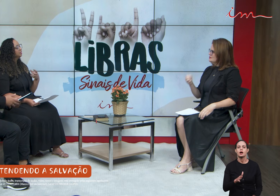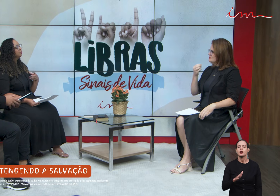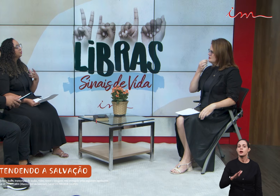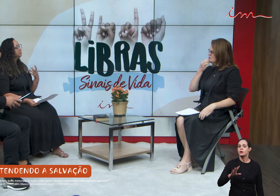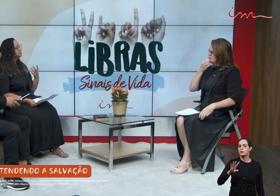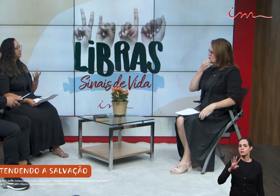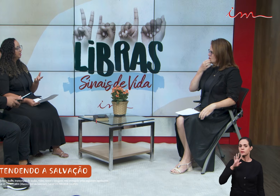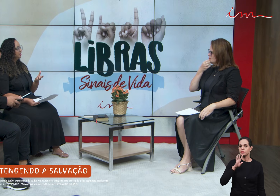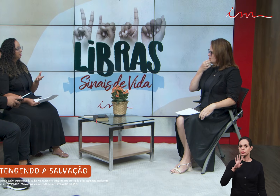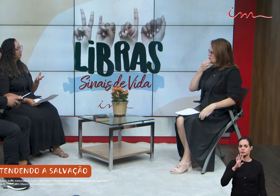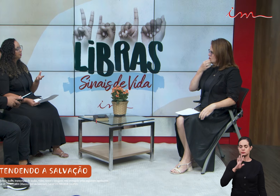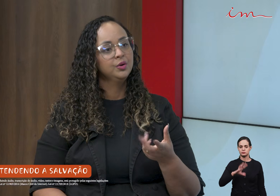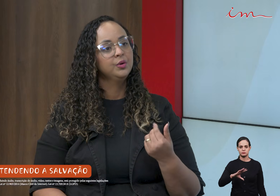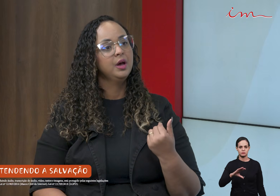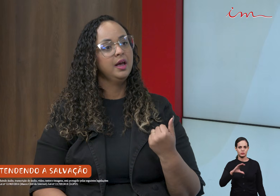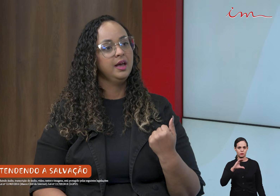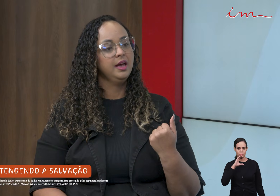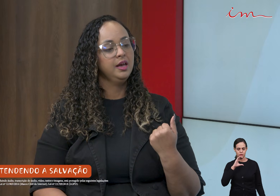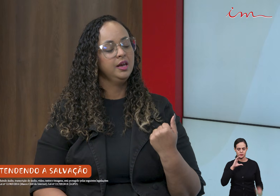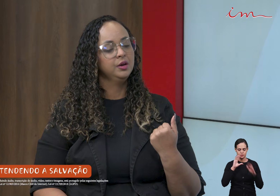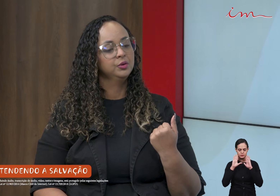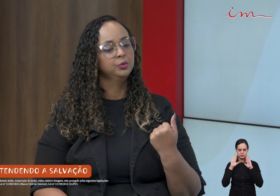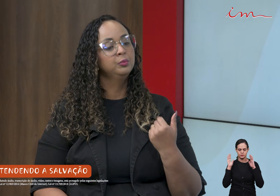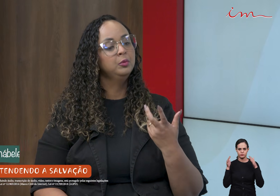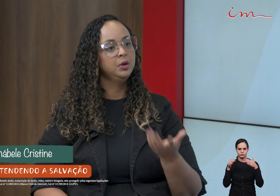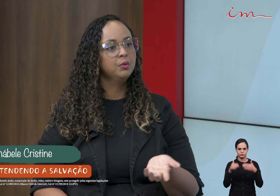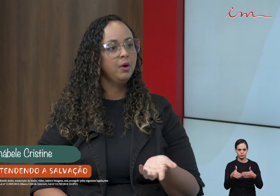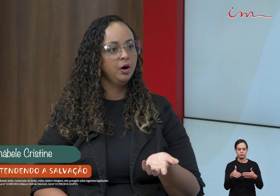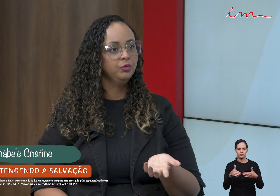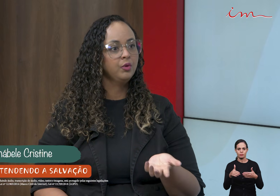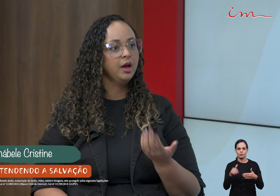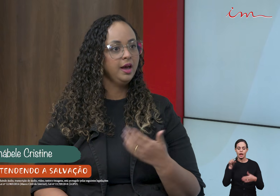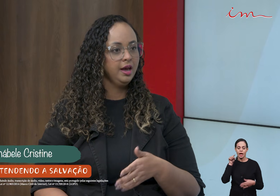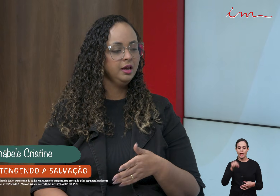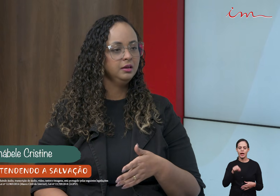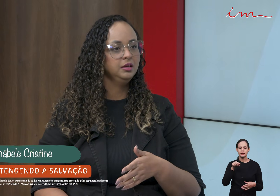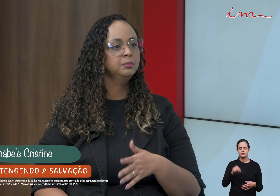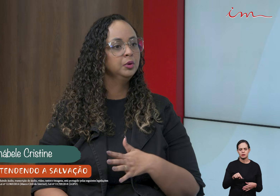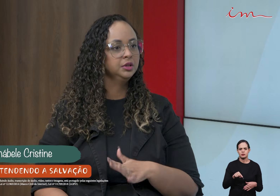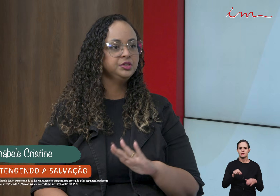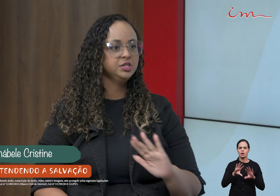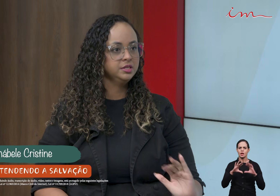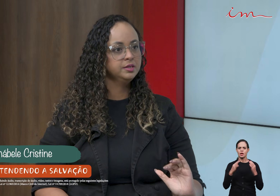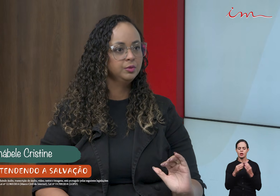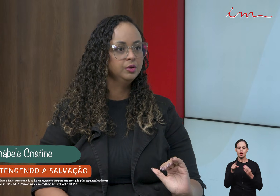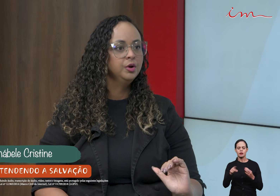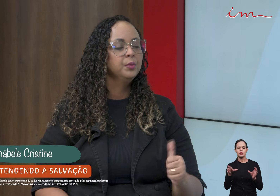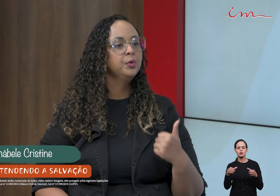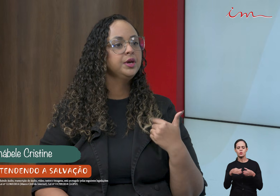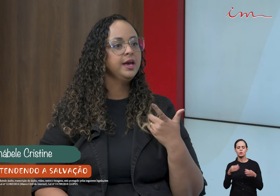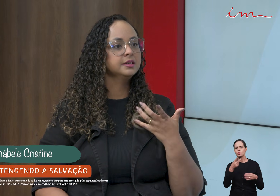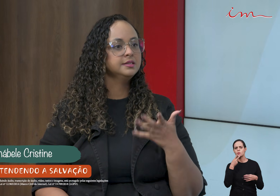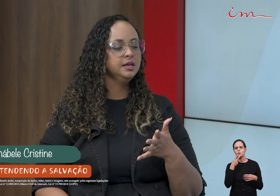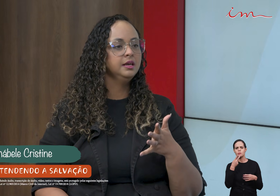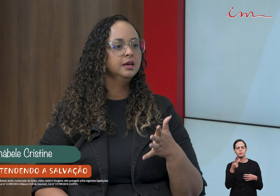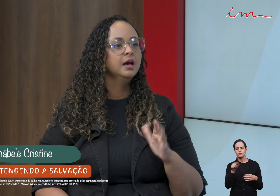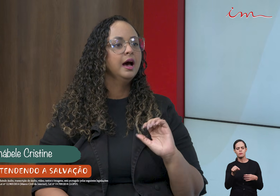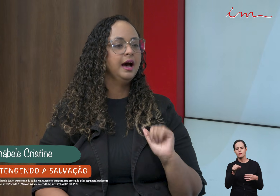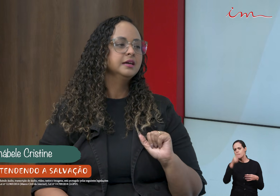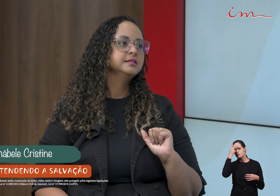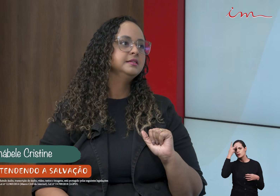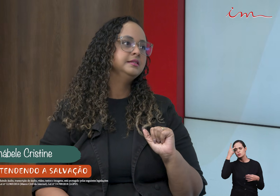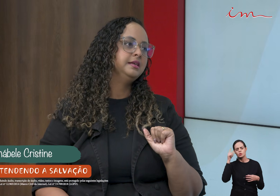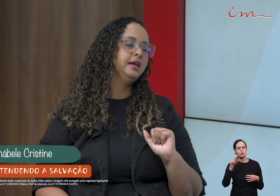isso, que conhecer o público-alvo é importantíssimo. Porque